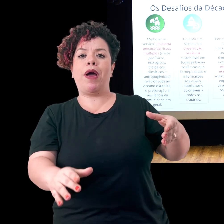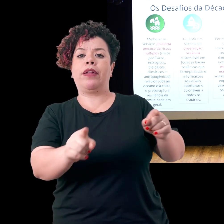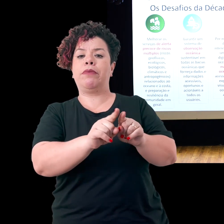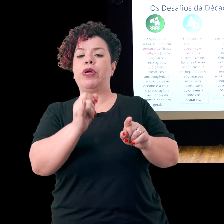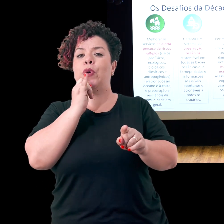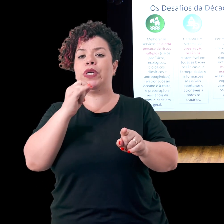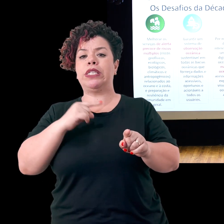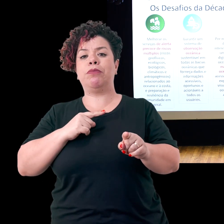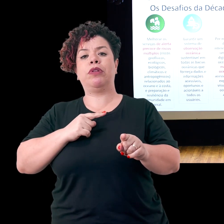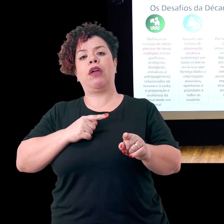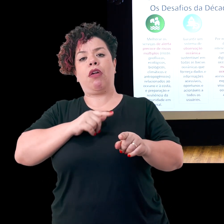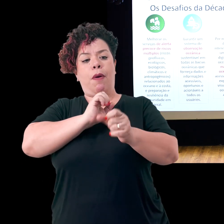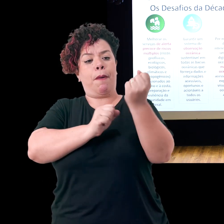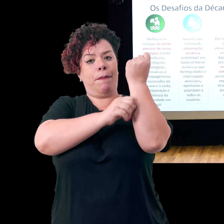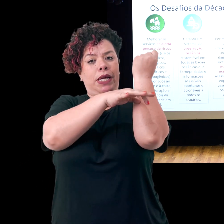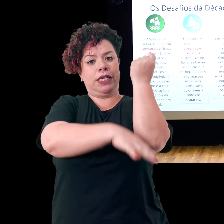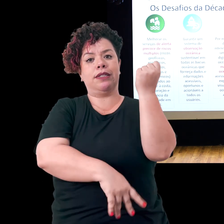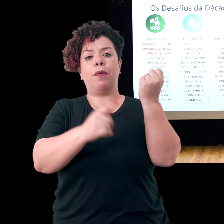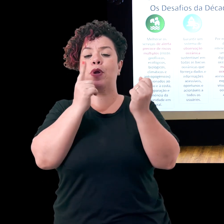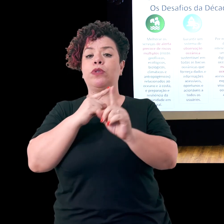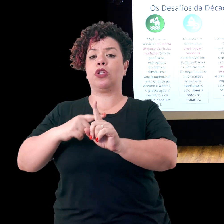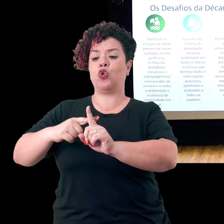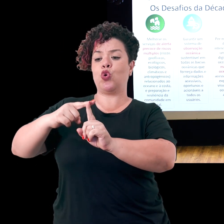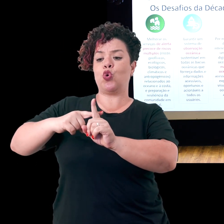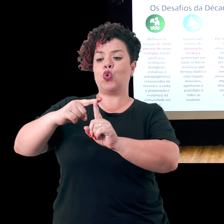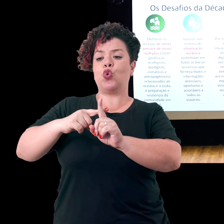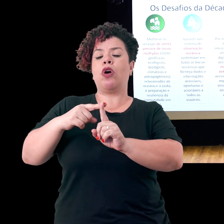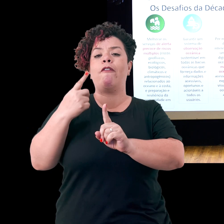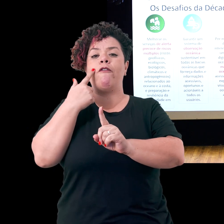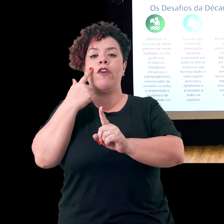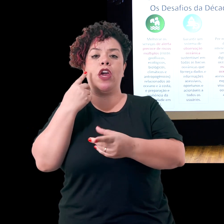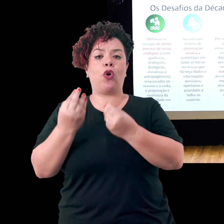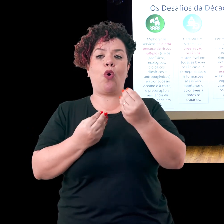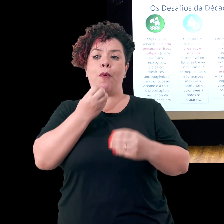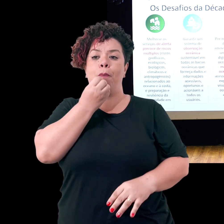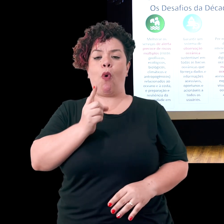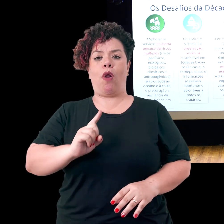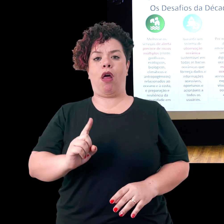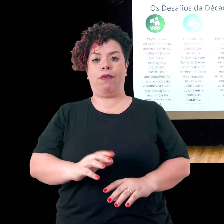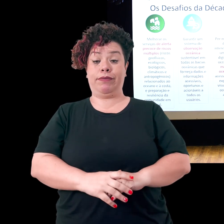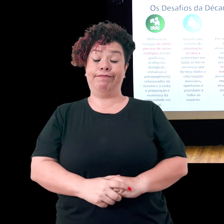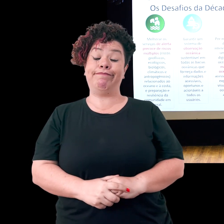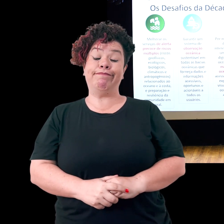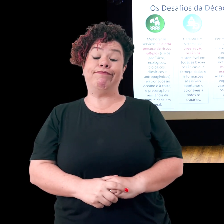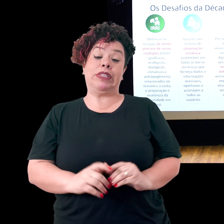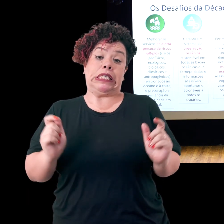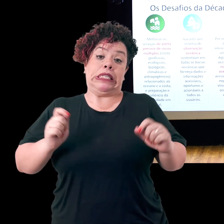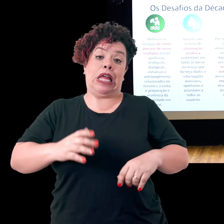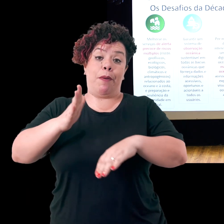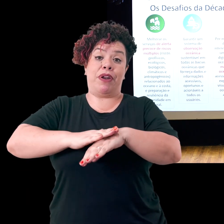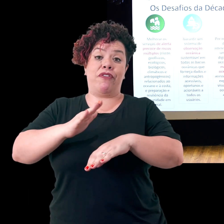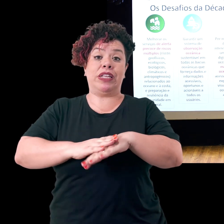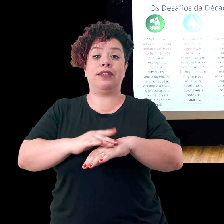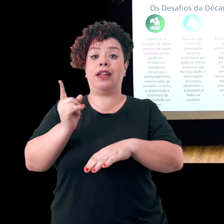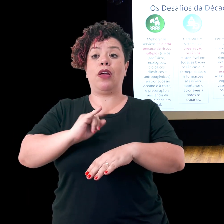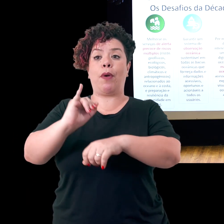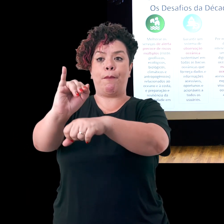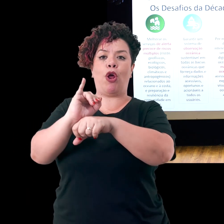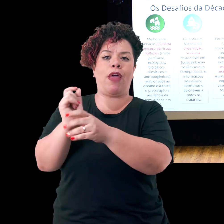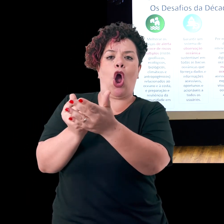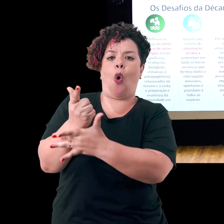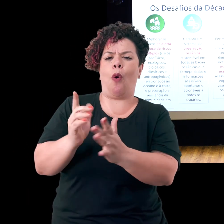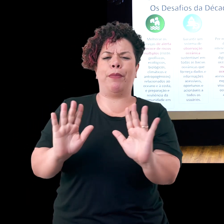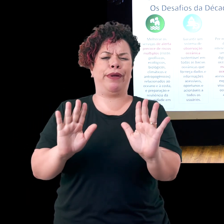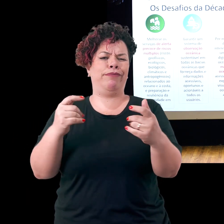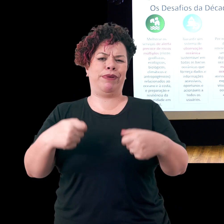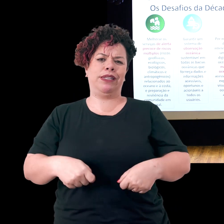que você coloca numa raiz do manguezal para medir temperatura e salinidade, por exemplo. Né? A gente pode desenvolver isso e não ficar importando.